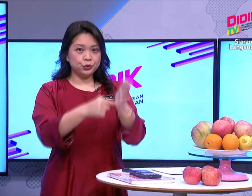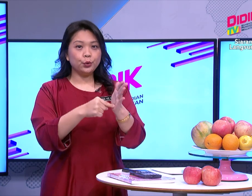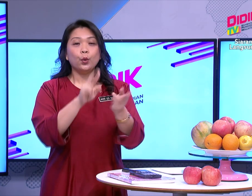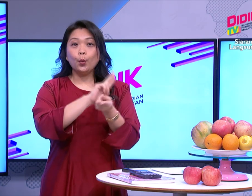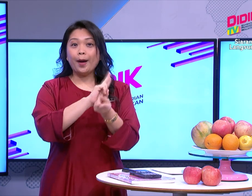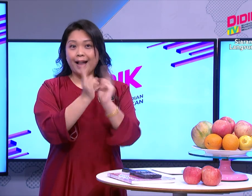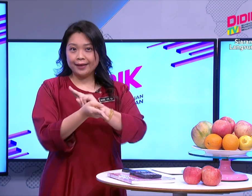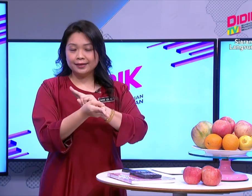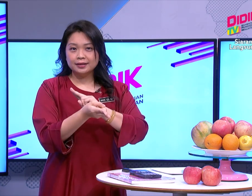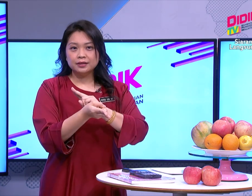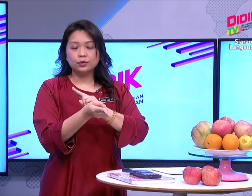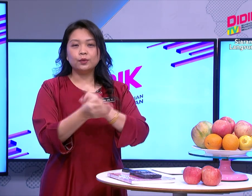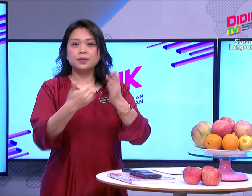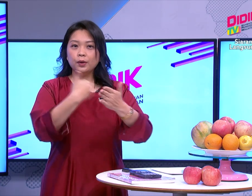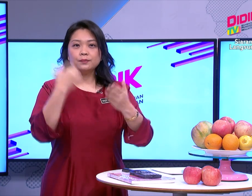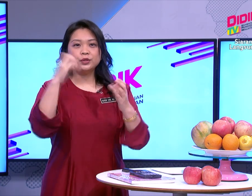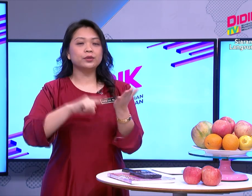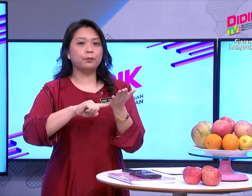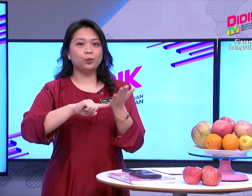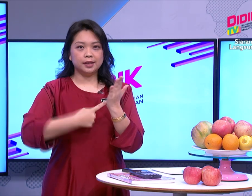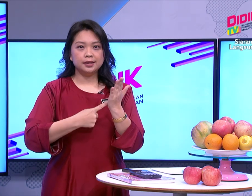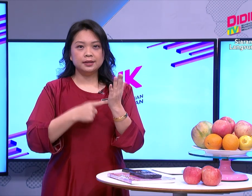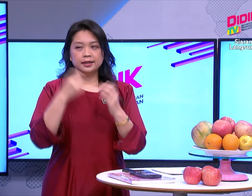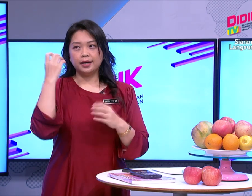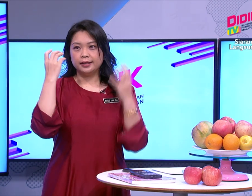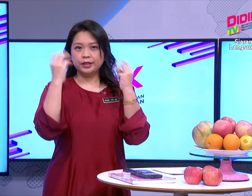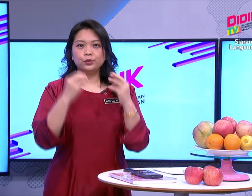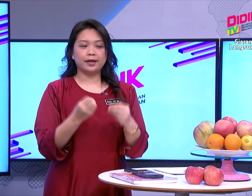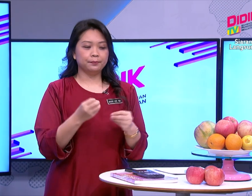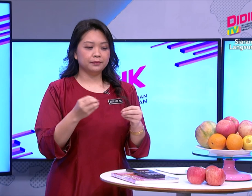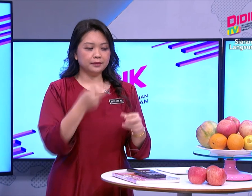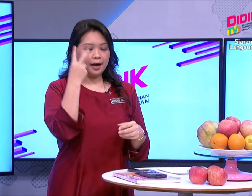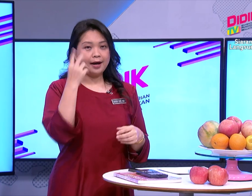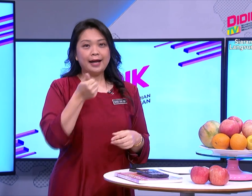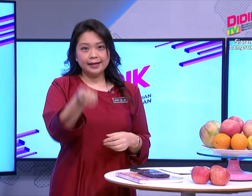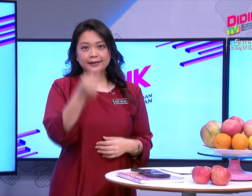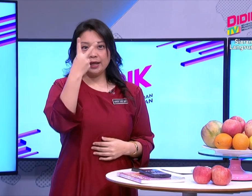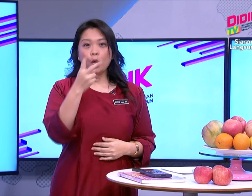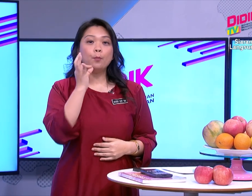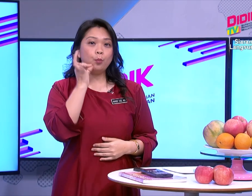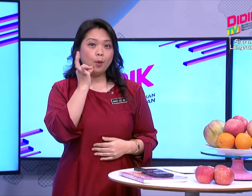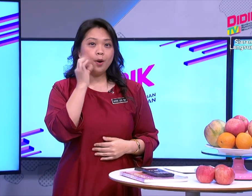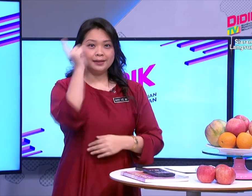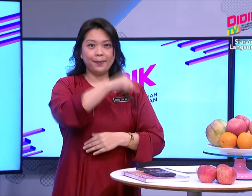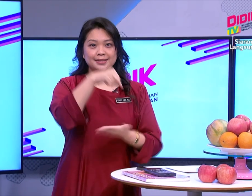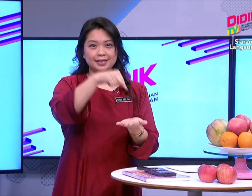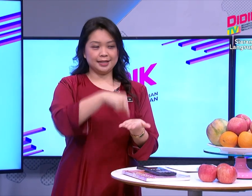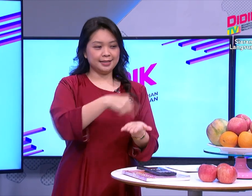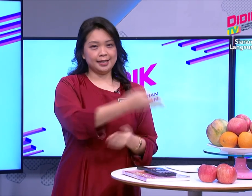tunjuk ubahan so sebelum circuit mule Triguna Aanda tengok buah-buah depan CS